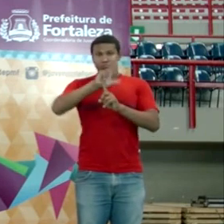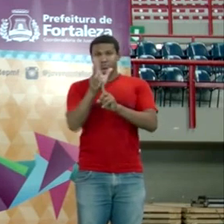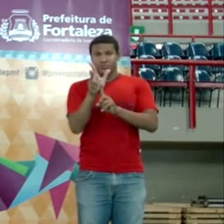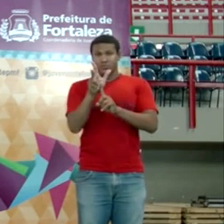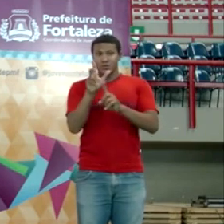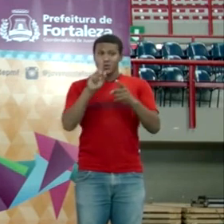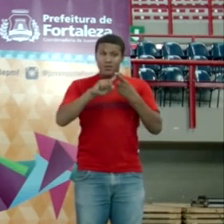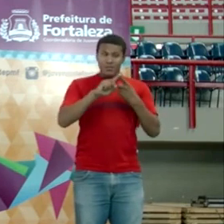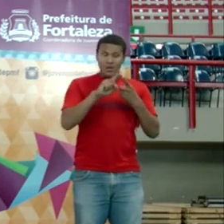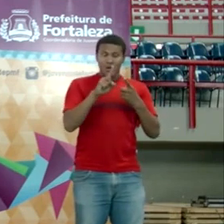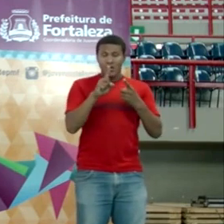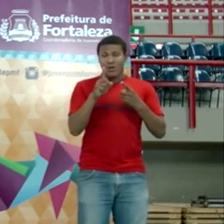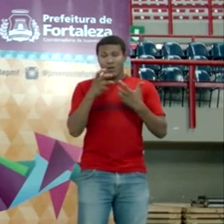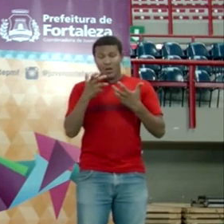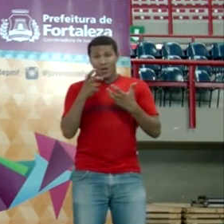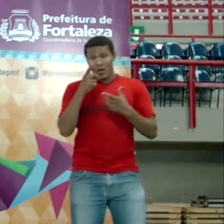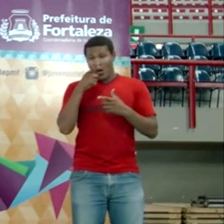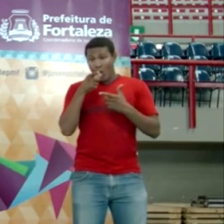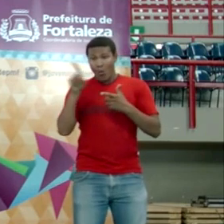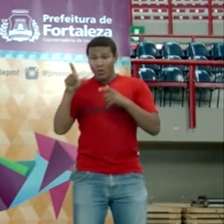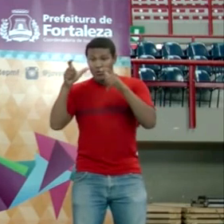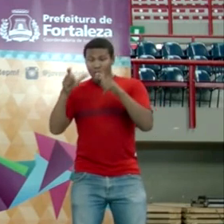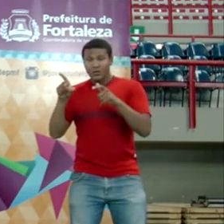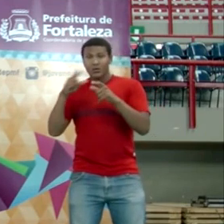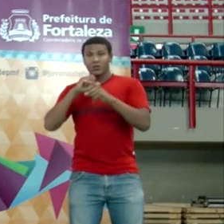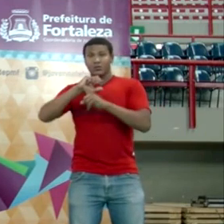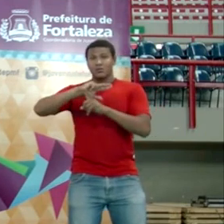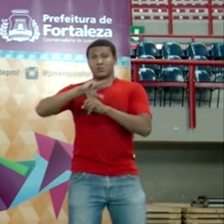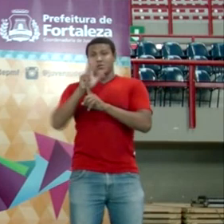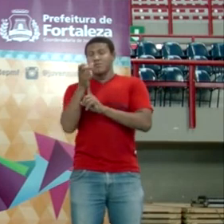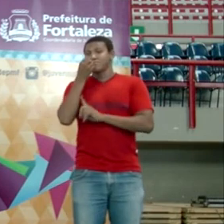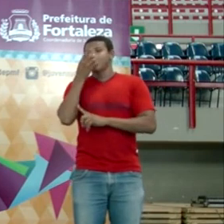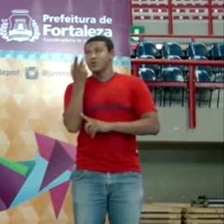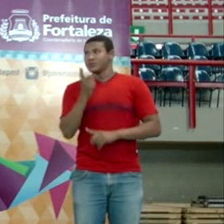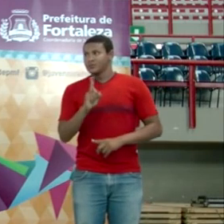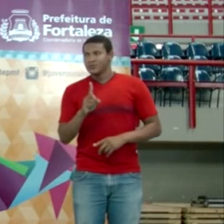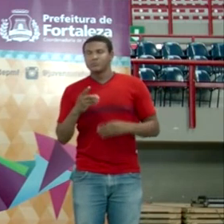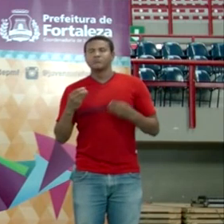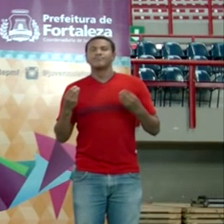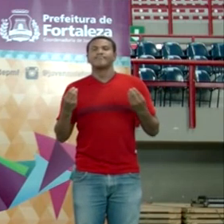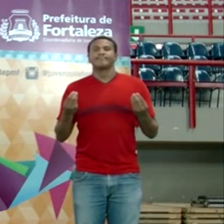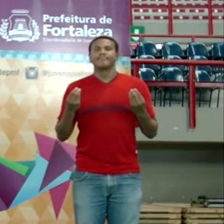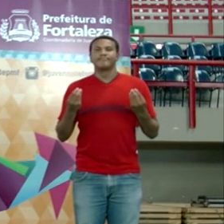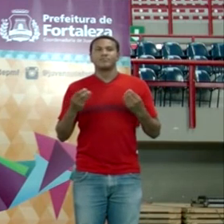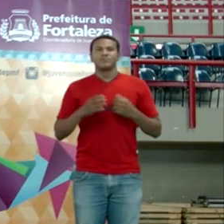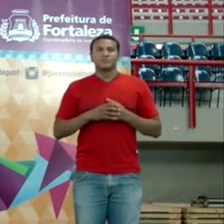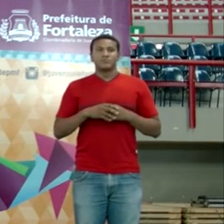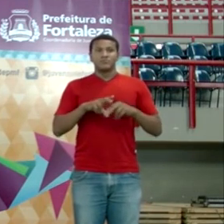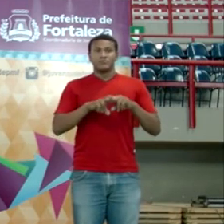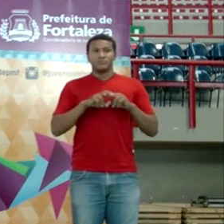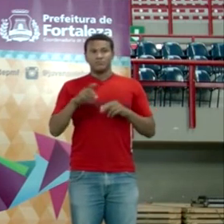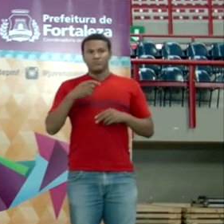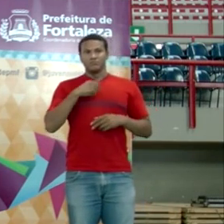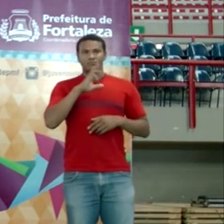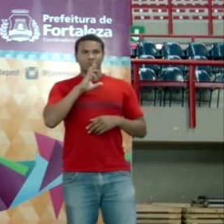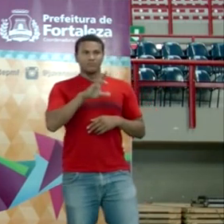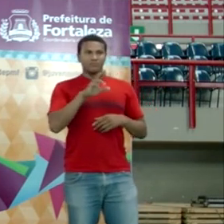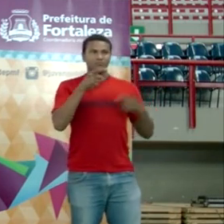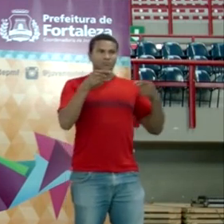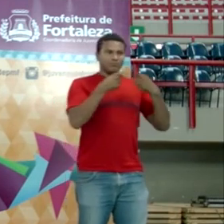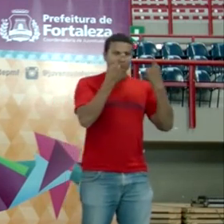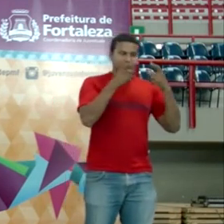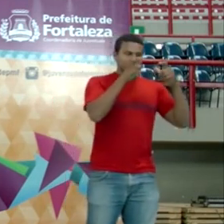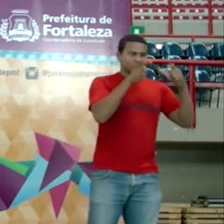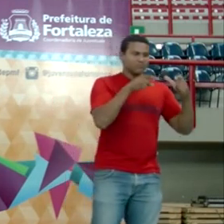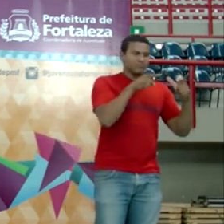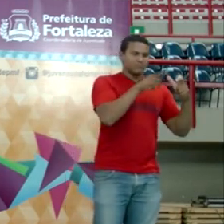bom. Concordam? Leram aí, interpretaram aí a ideia da questão? Então ele pede respectivamente o que seria